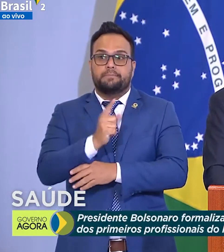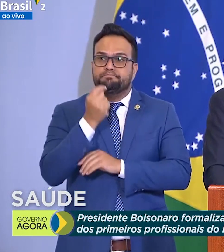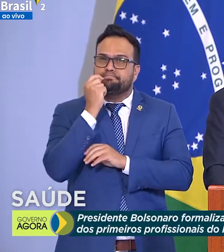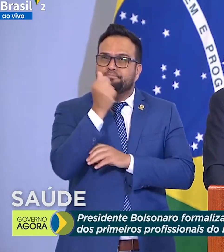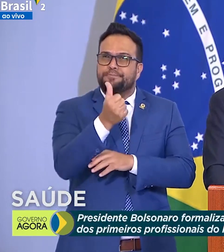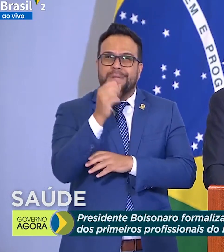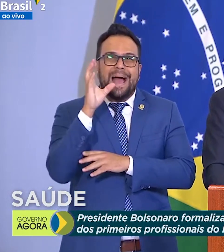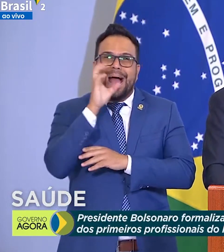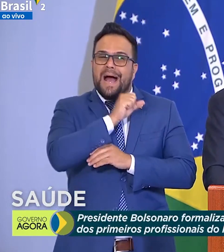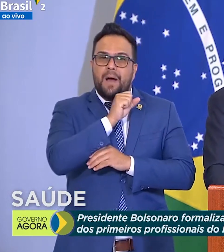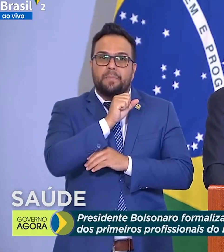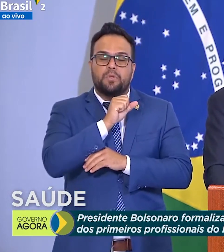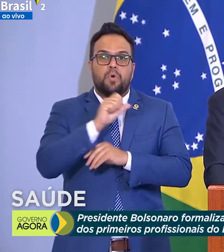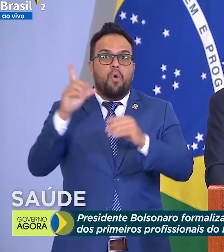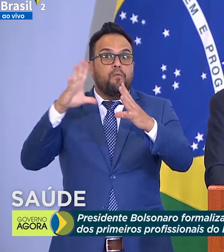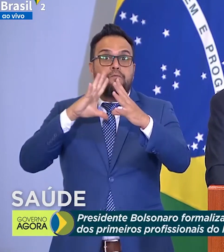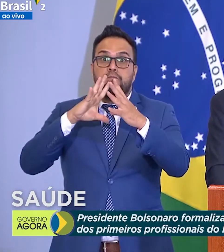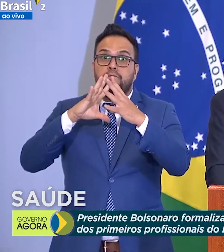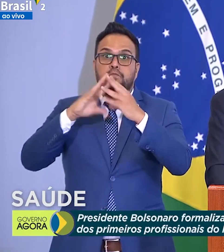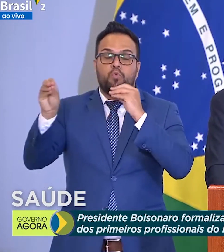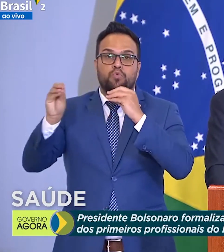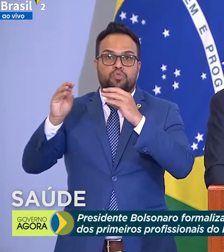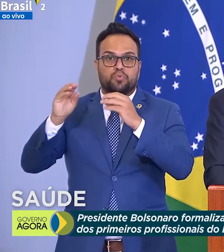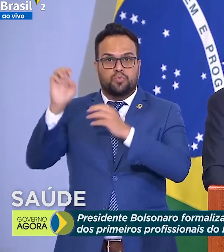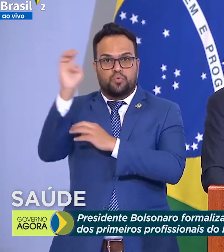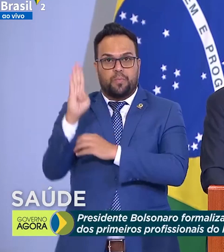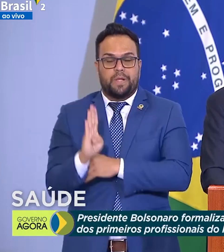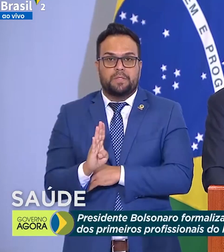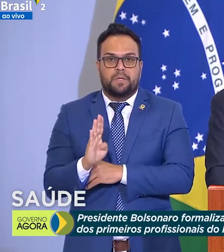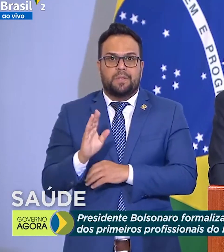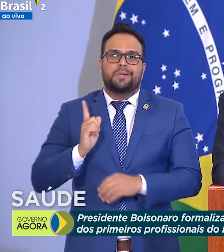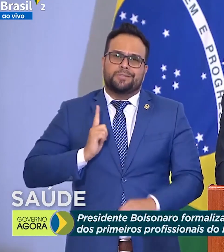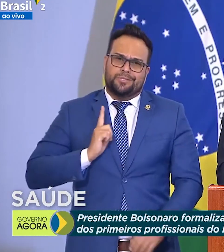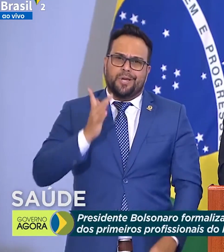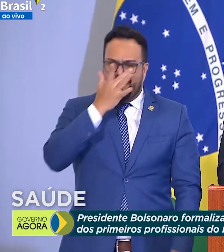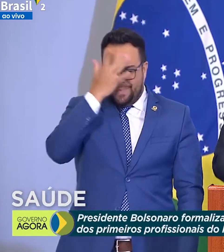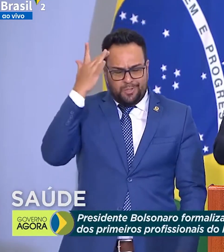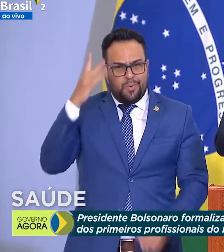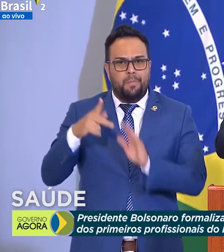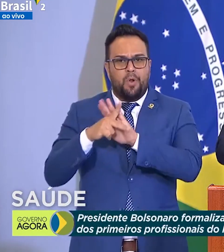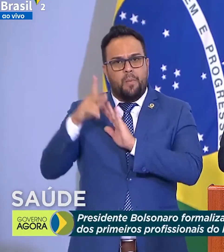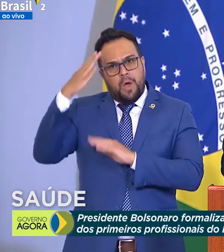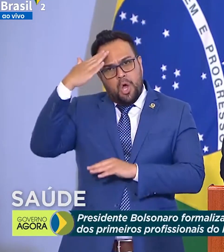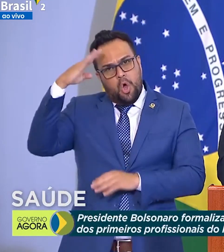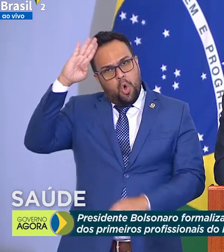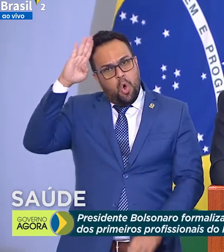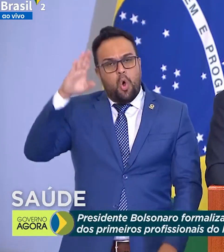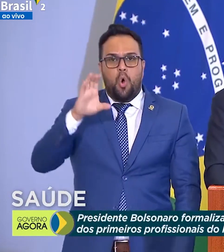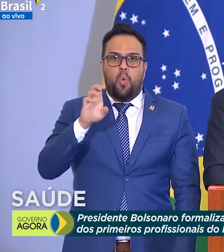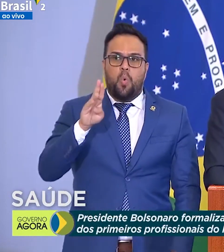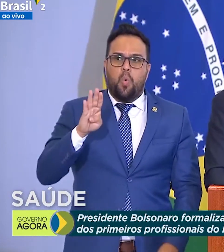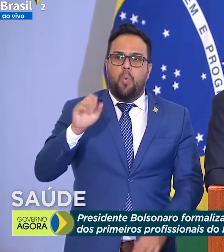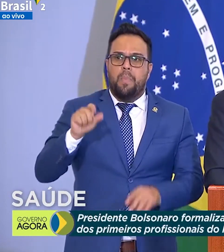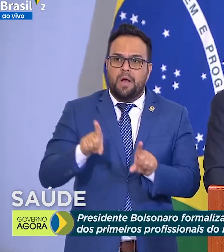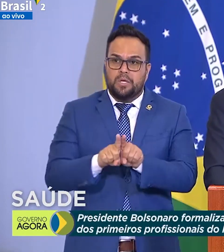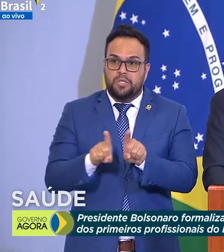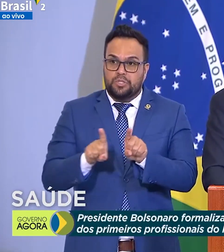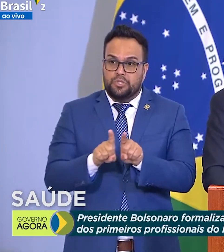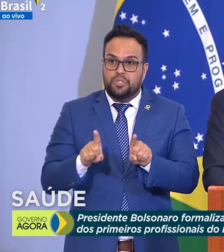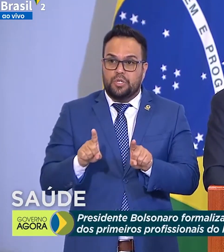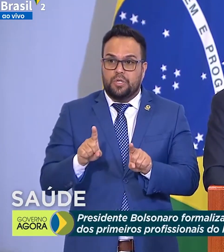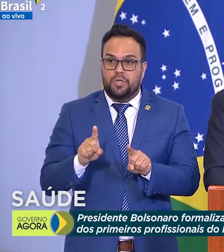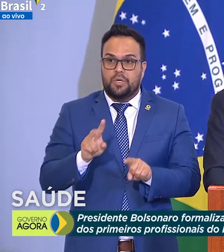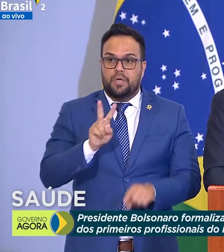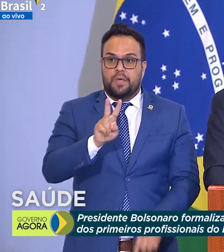imediatamente, eles fugiram do Brasil. Ali tinha agente cubano, tinha os Vespas Negras, o pessoal das